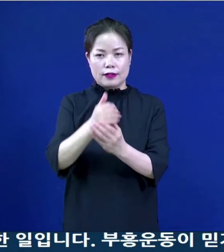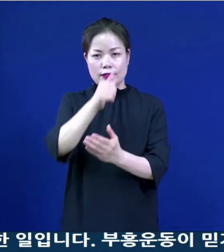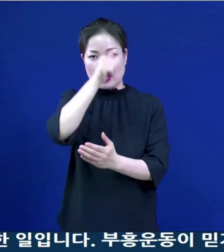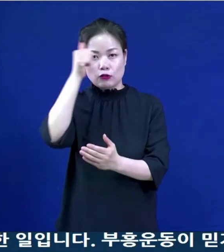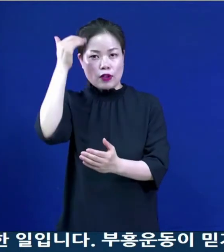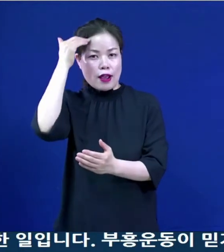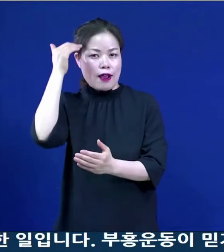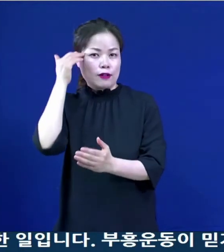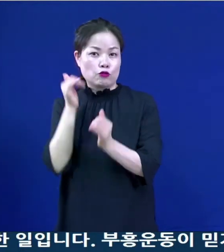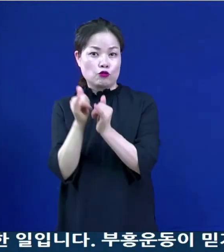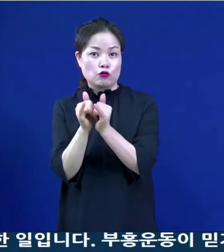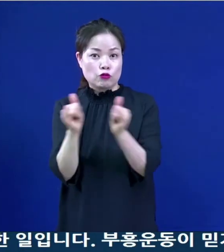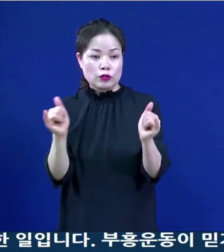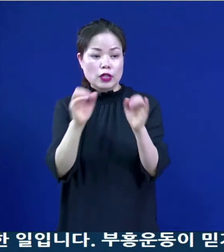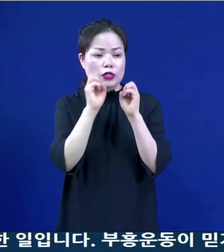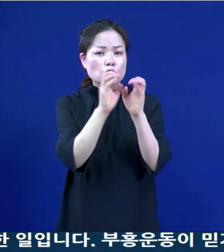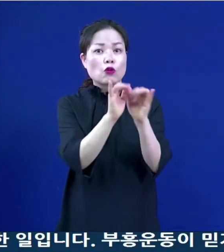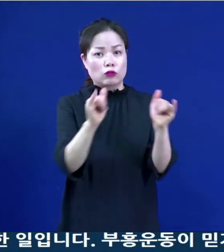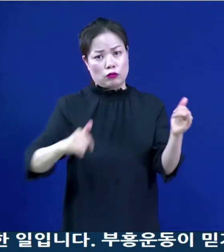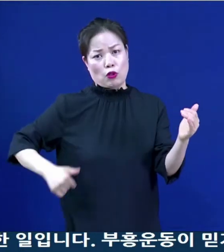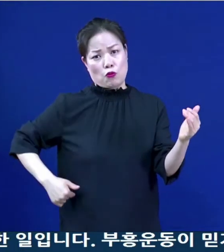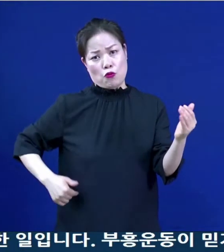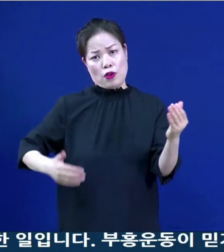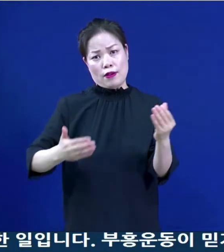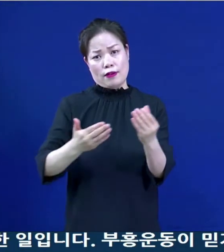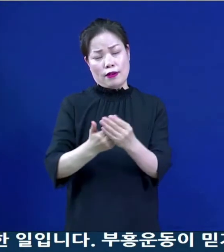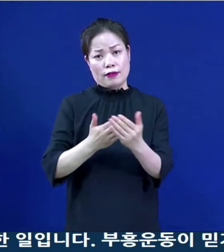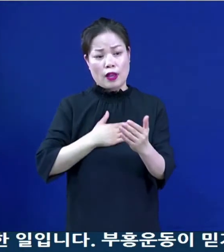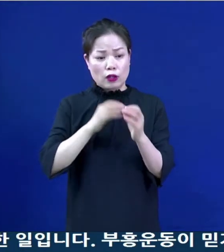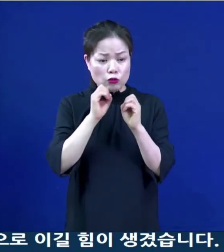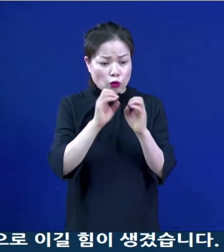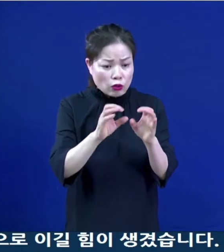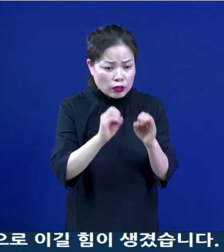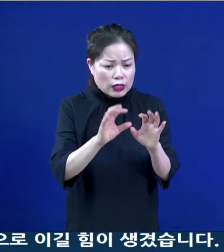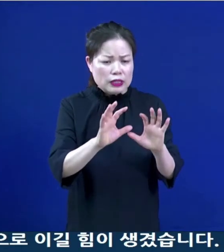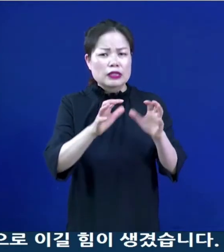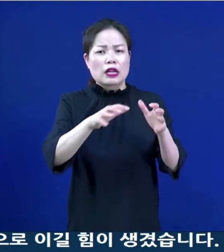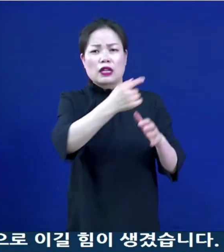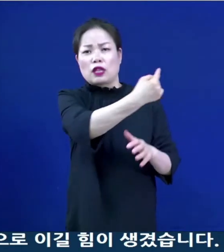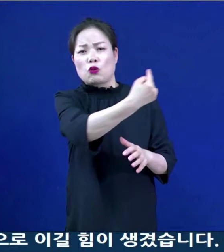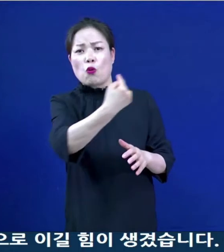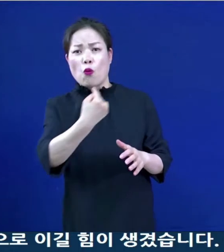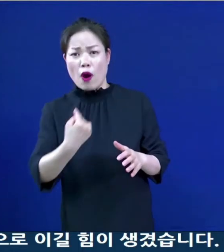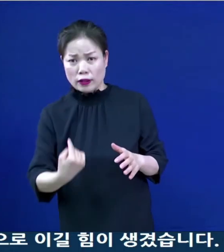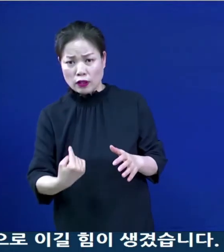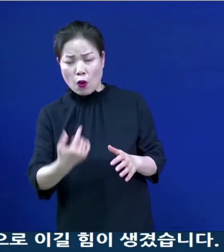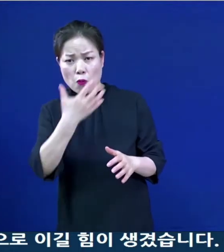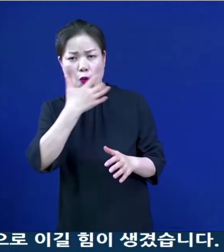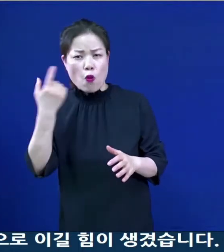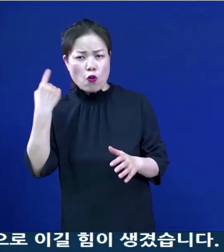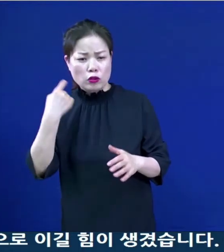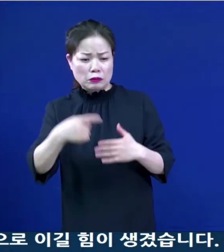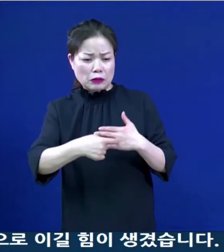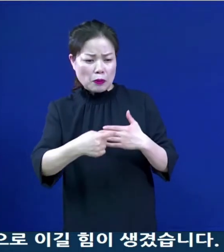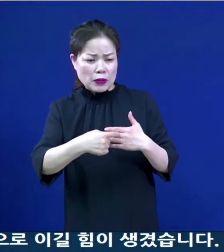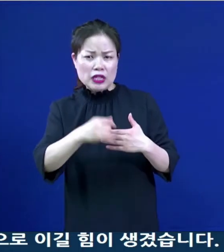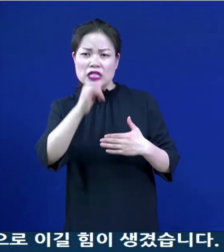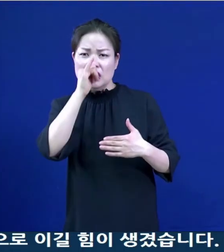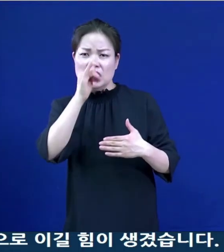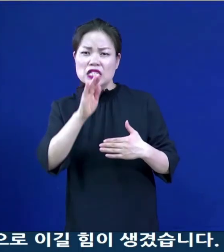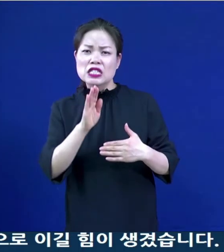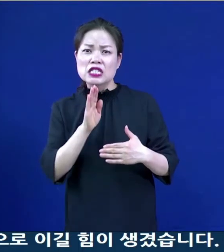한국 사람이었습니다. 선교사님들도 회개를 했습니다. 내가 선교한답시고 이 나라 이 땅에 와서 복음의 껍데기는